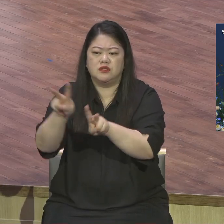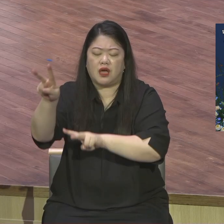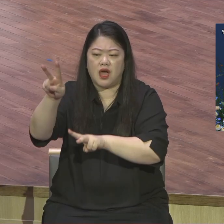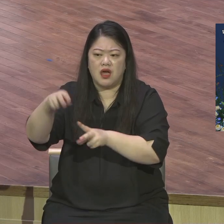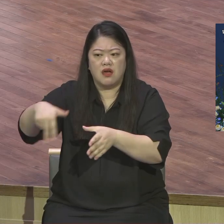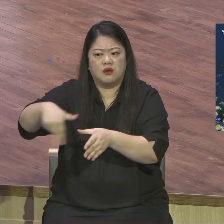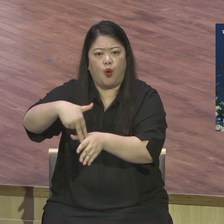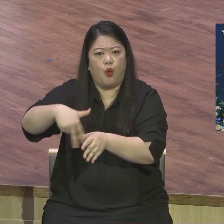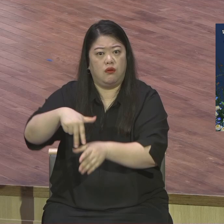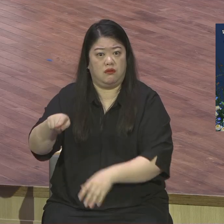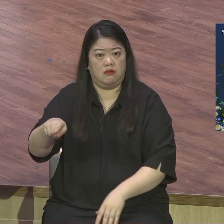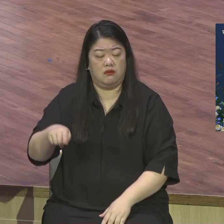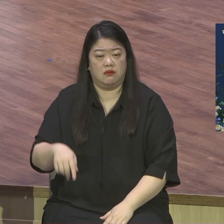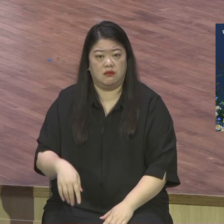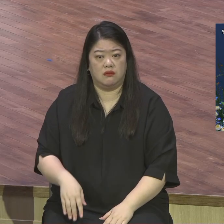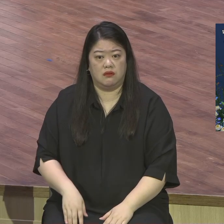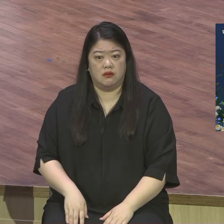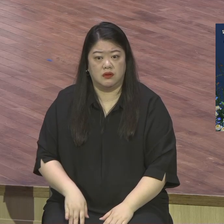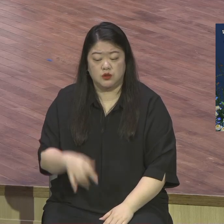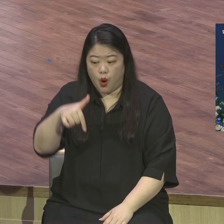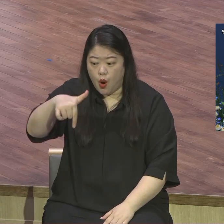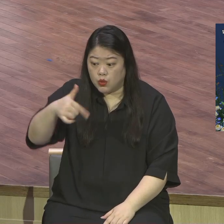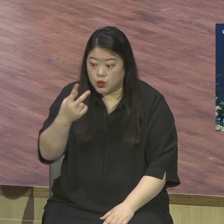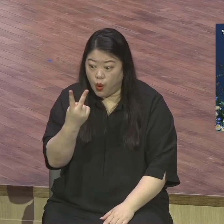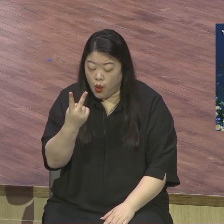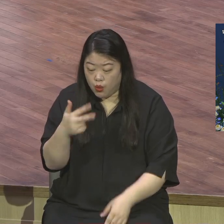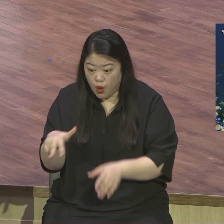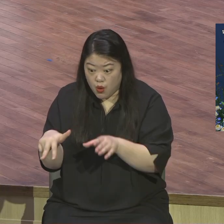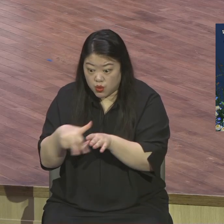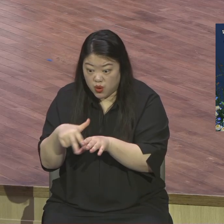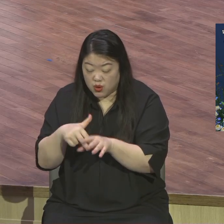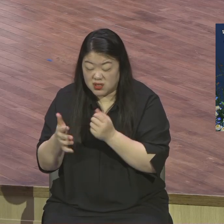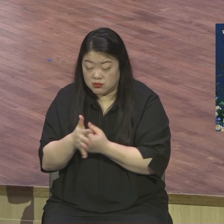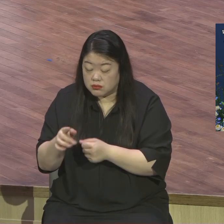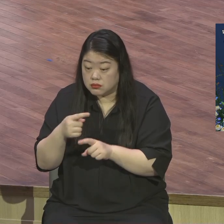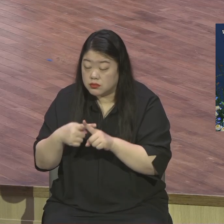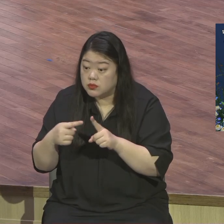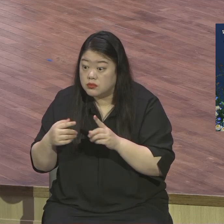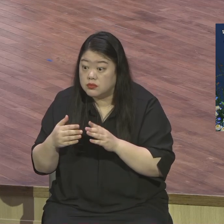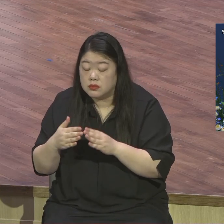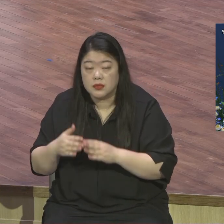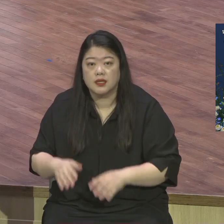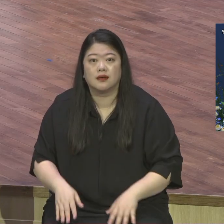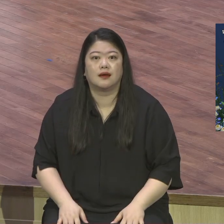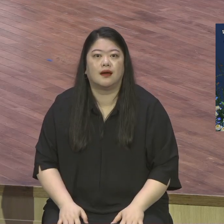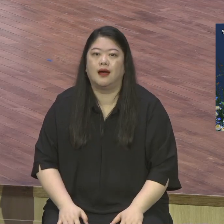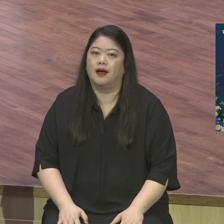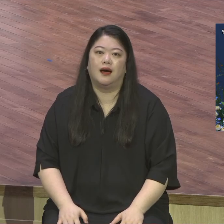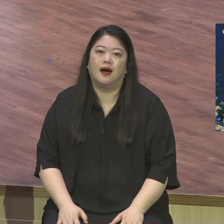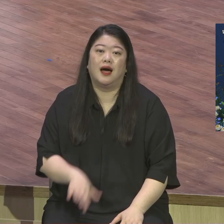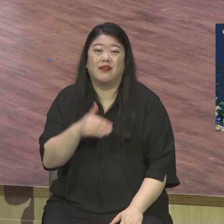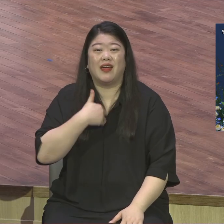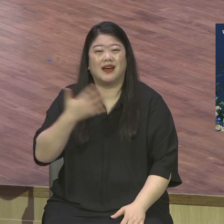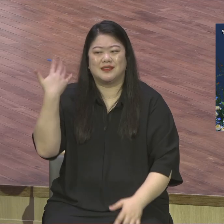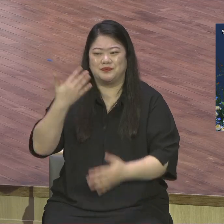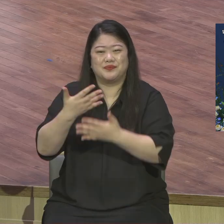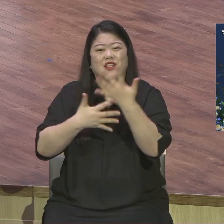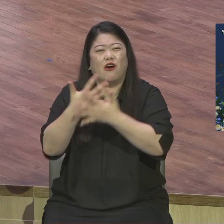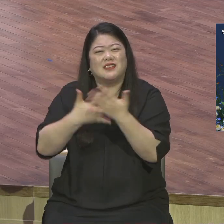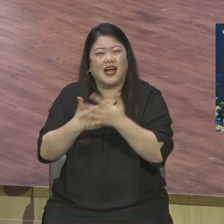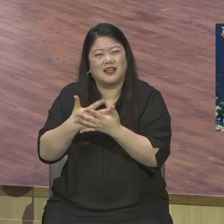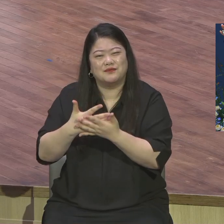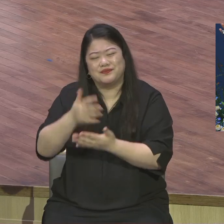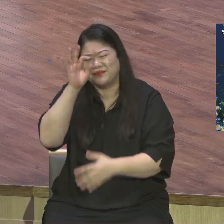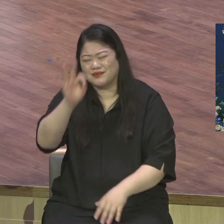개신교인 줄 착각해요. 저도 착각했다니까 뭐 영상이 아닌데 막 수천명이 동시에 움직이면서 막